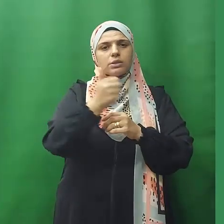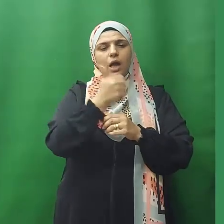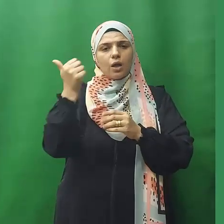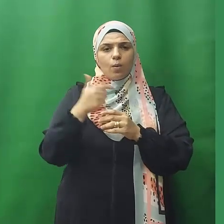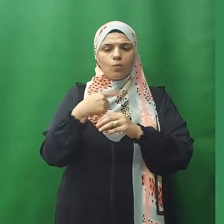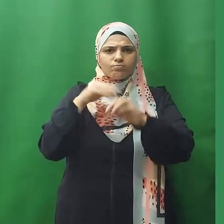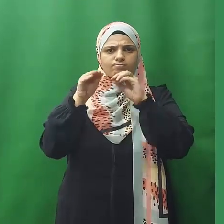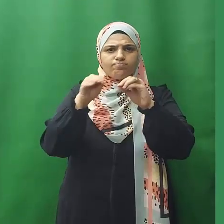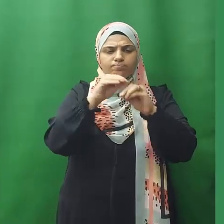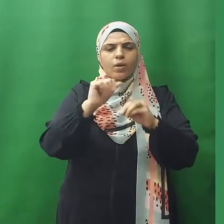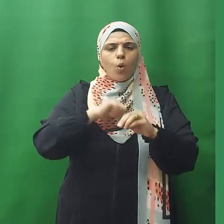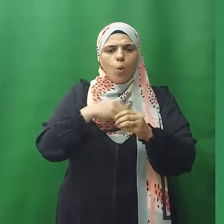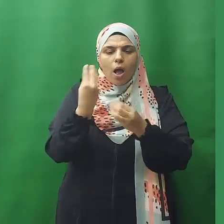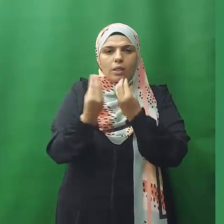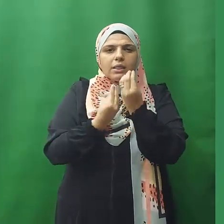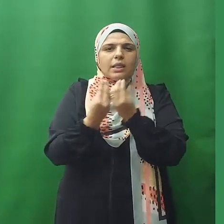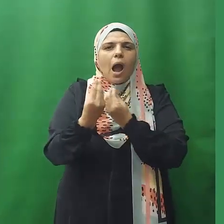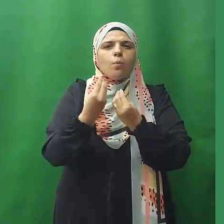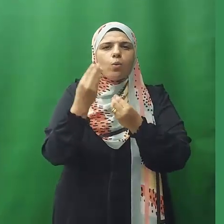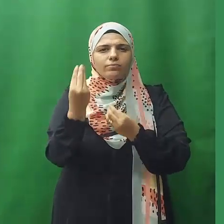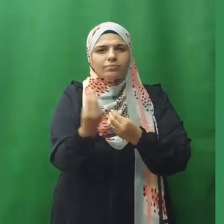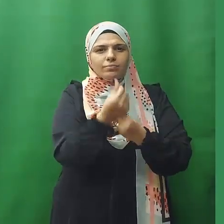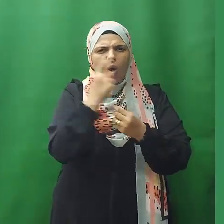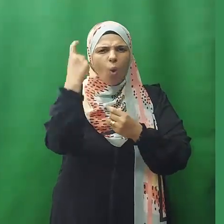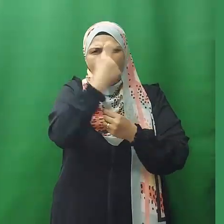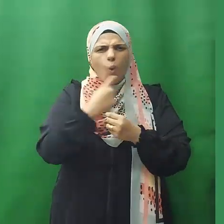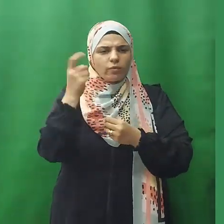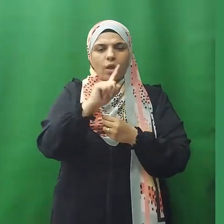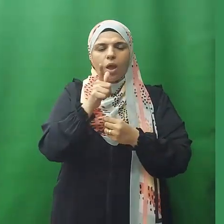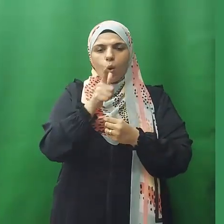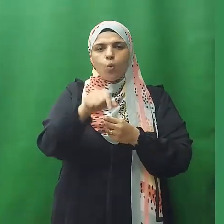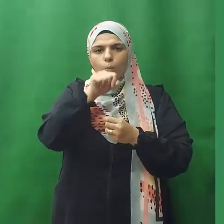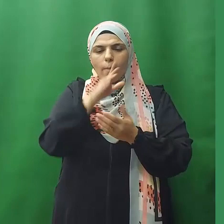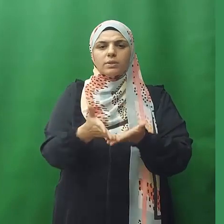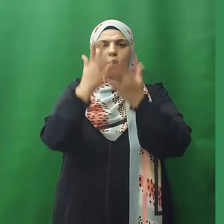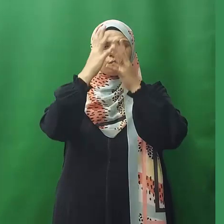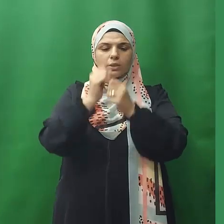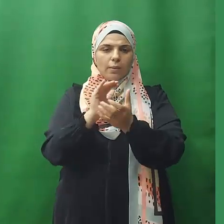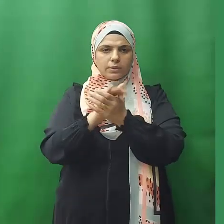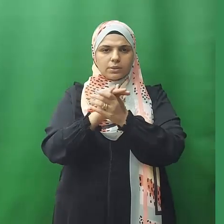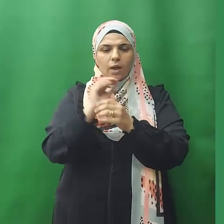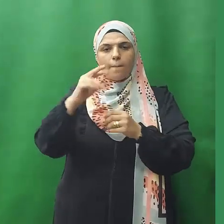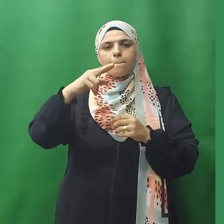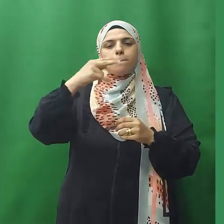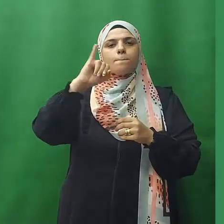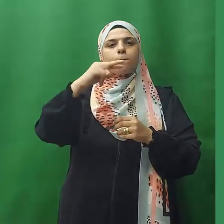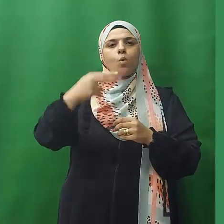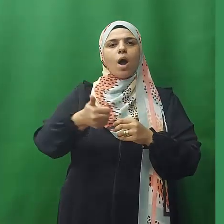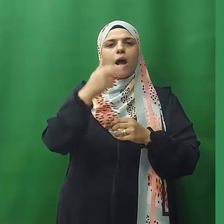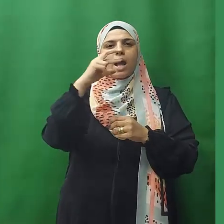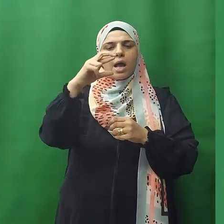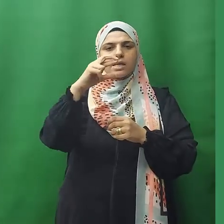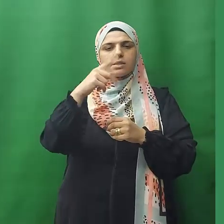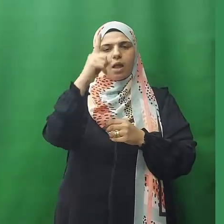بالرفق لا بالعنف حيث يقول صلى الله عليه وسلم لصاحبه معاذ بن جبل رضي الله عنه